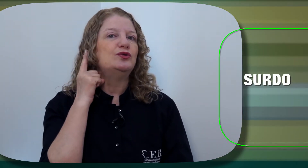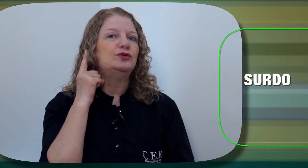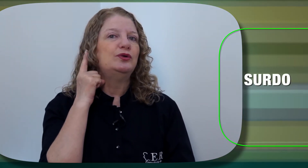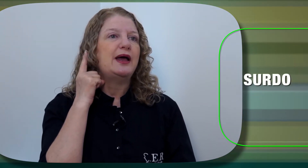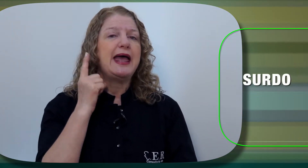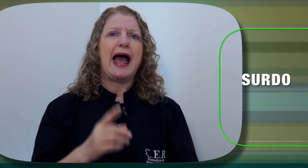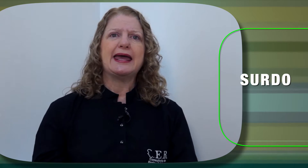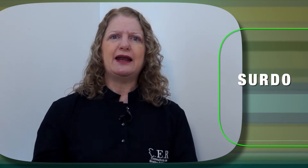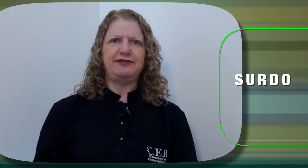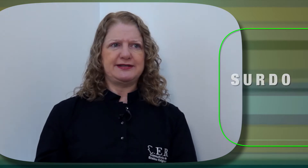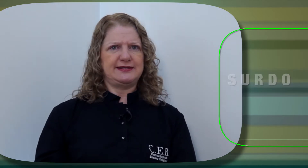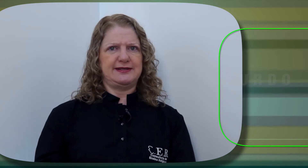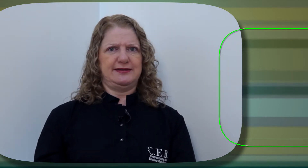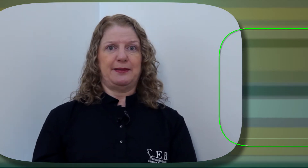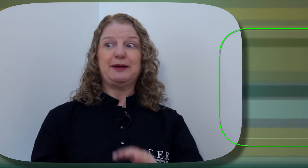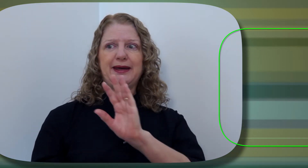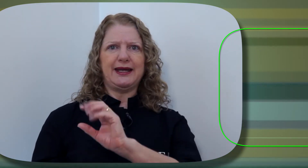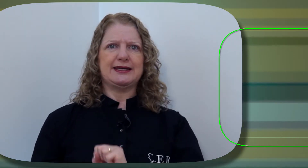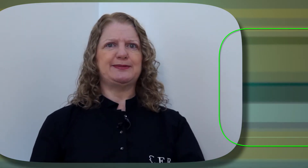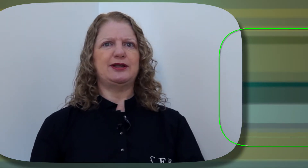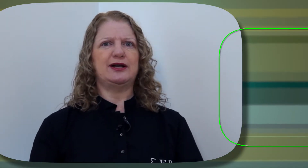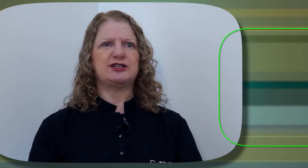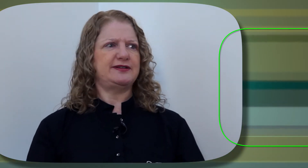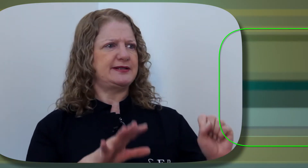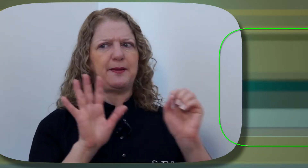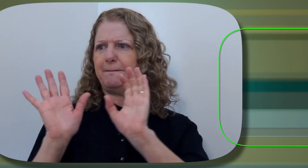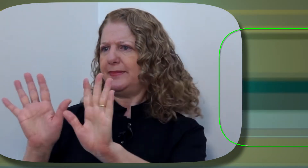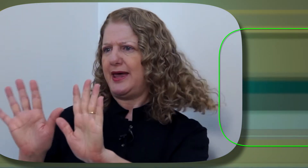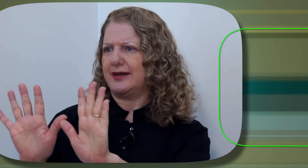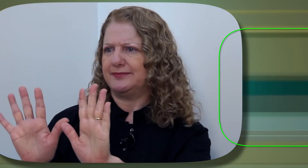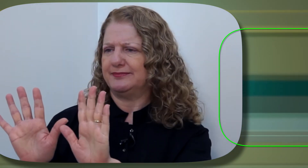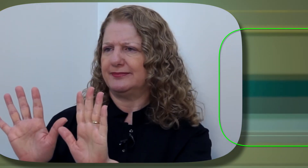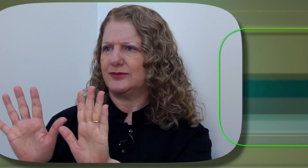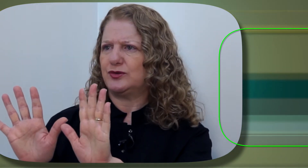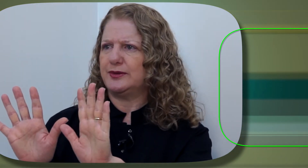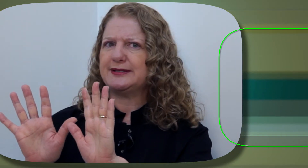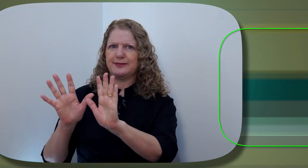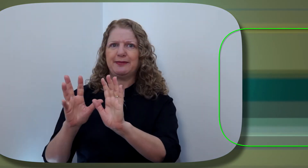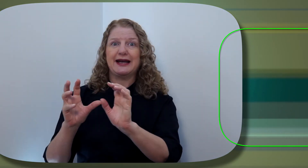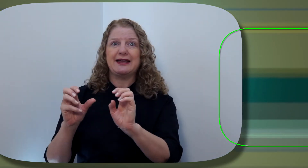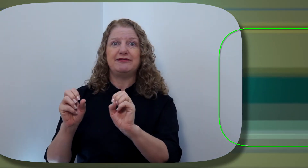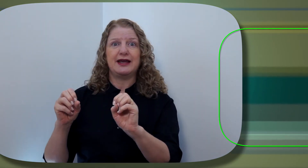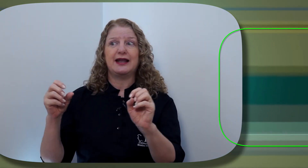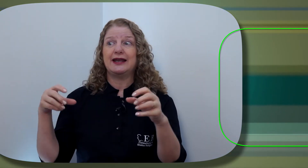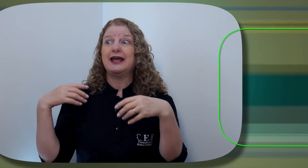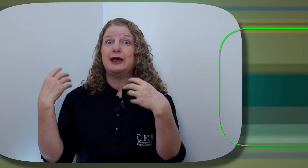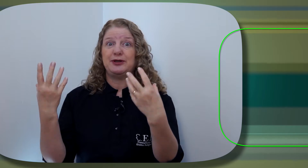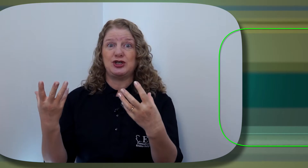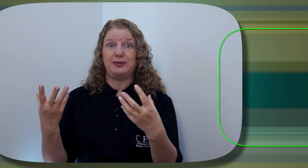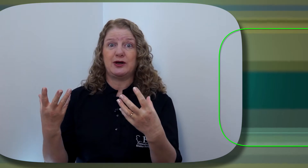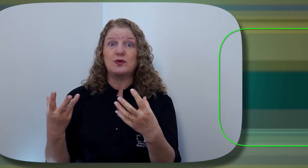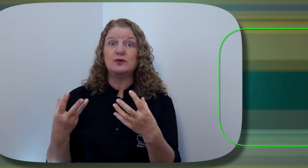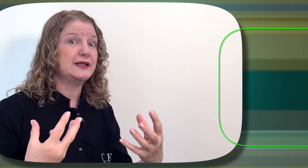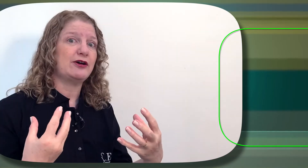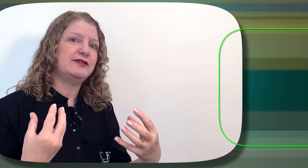surdo. Aí ela fez assim, a primeira que respondeu, ela já fez assim, era. Né? Porque ela ia repetir a pergunta, talvez